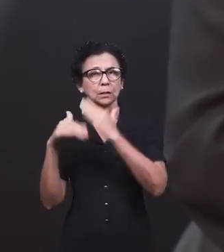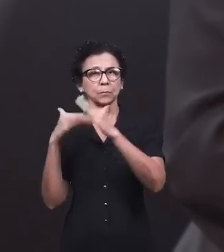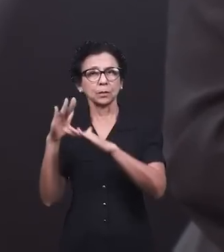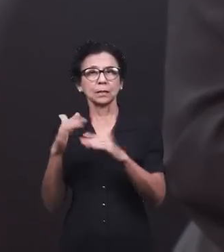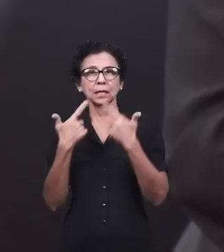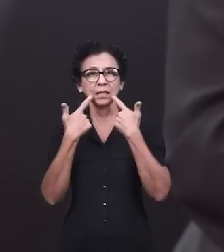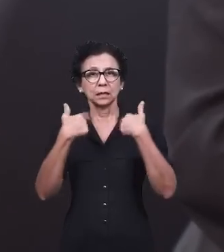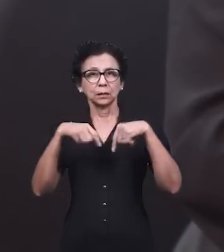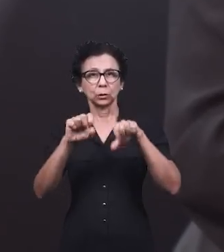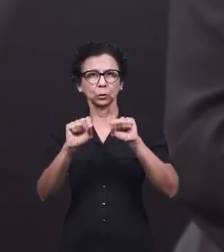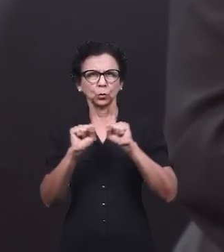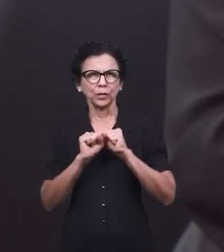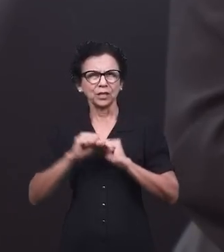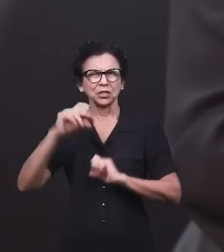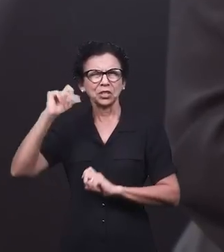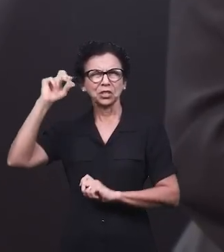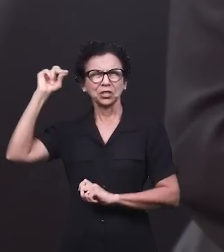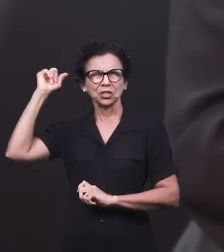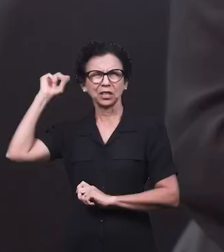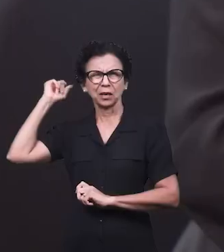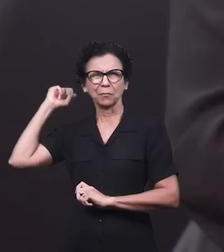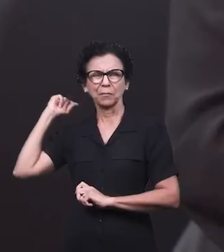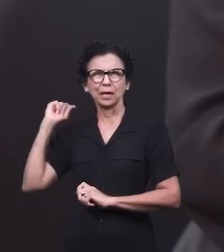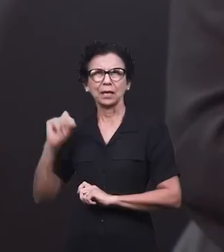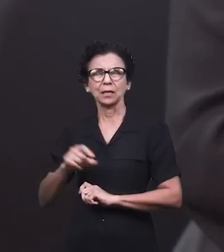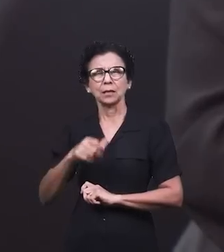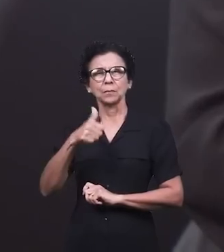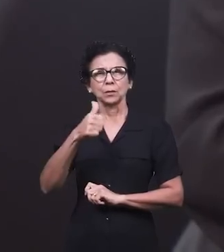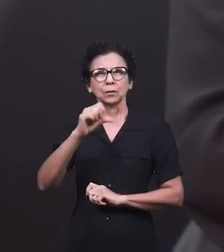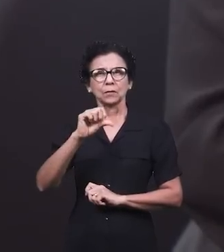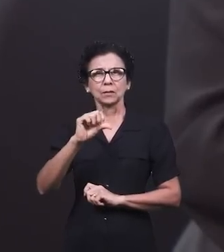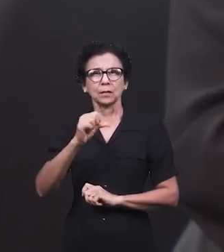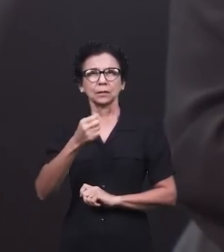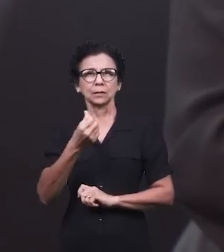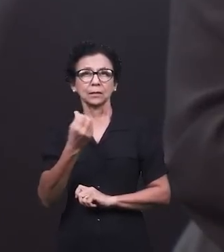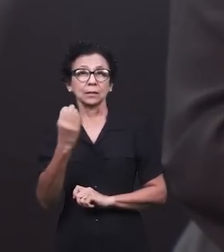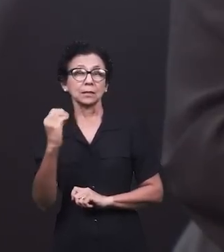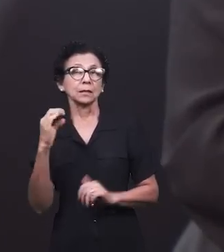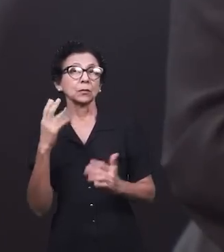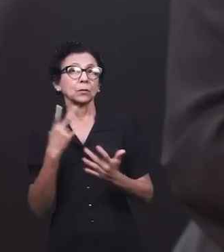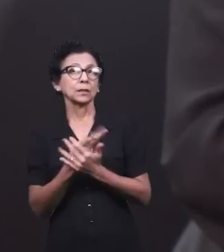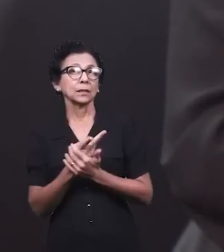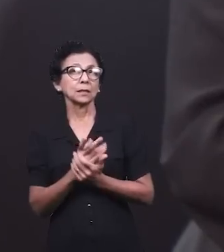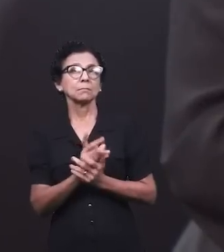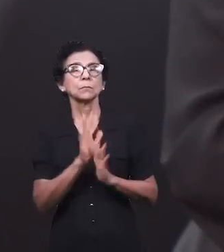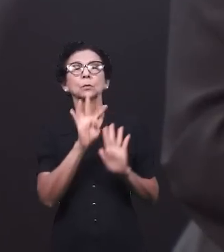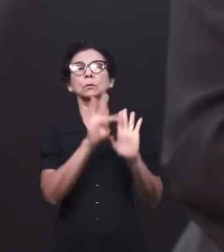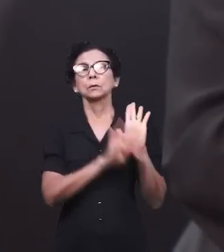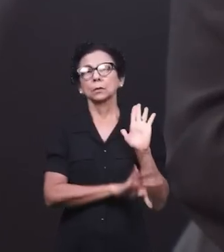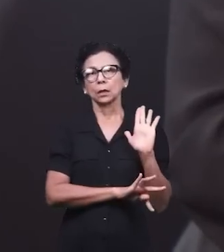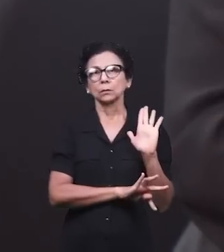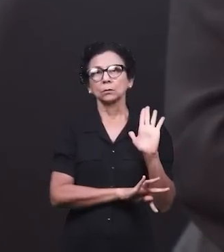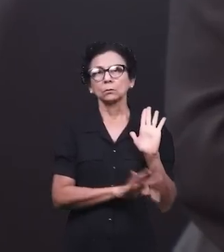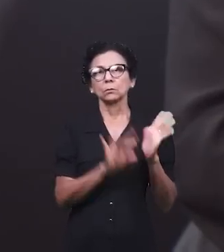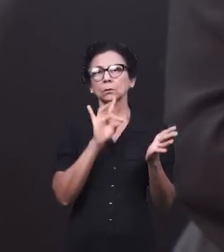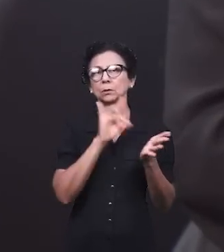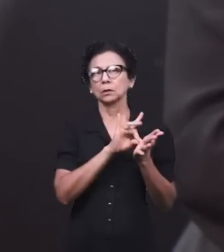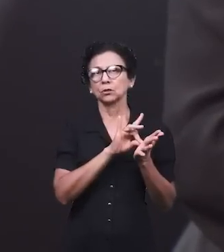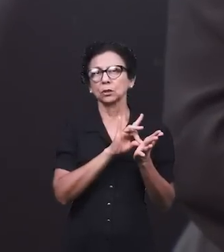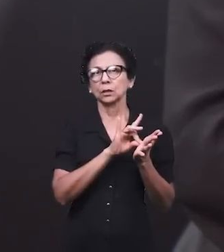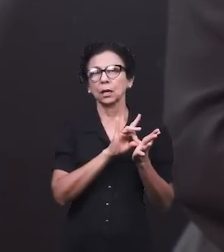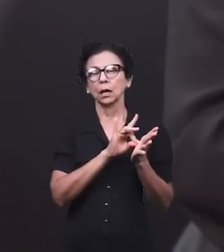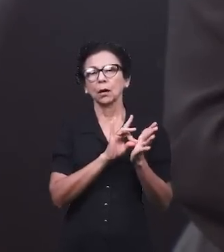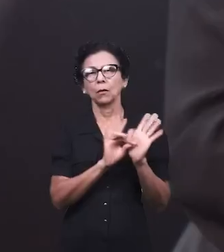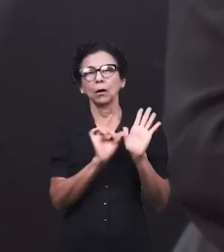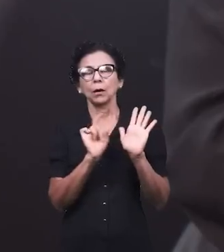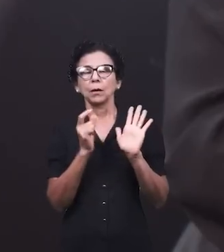de 1960, como é que acontecia? Era um texto original e a pessoa fazia palavra por